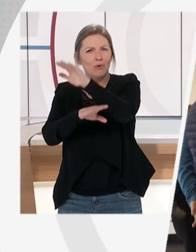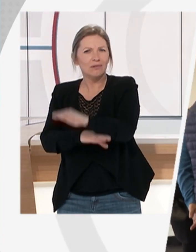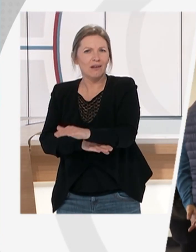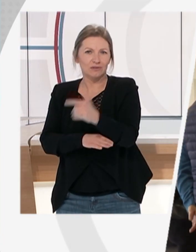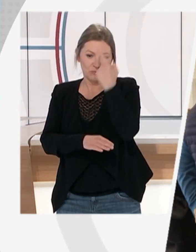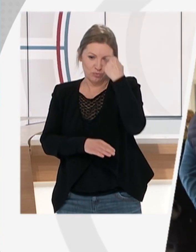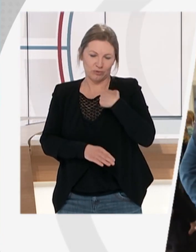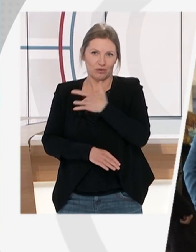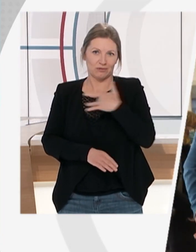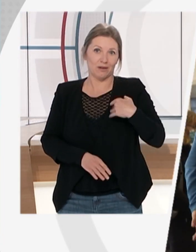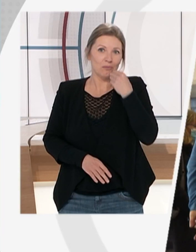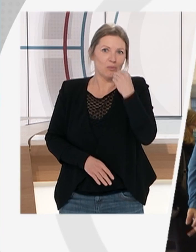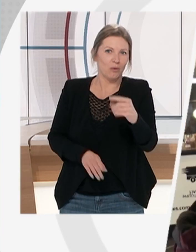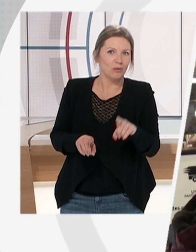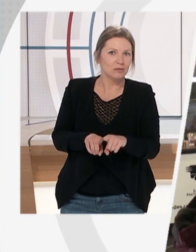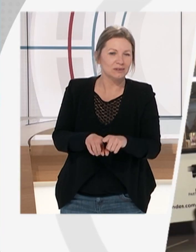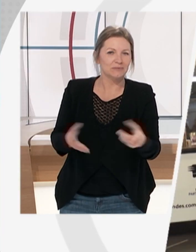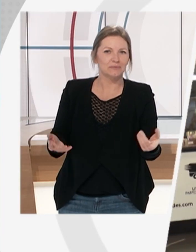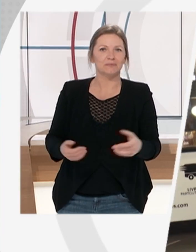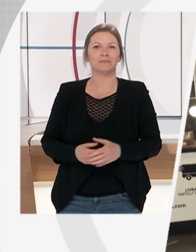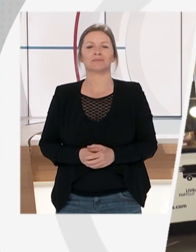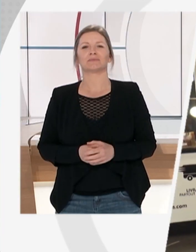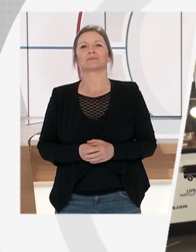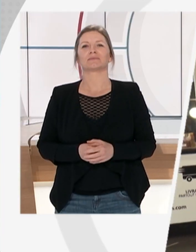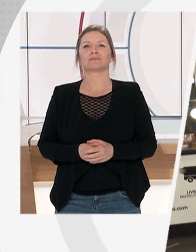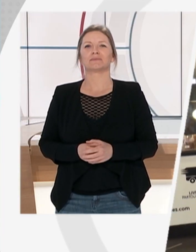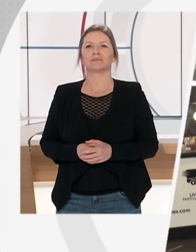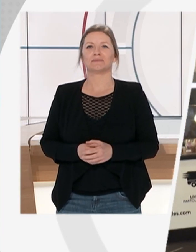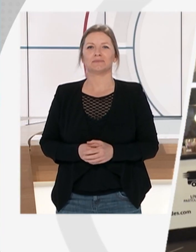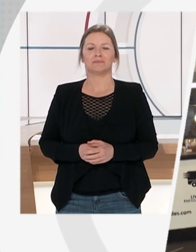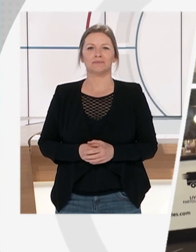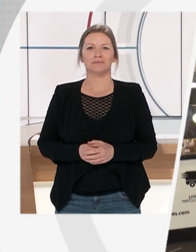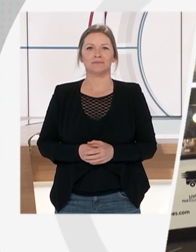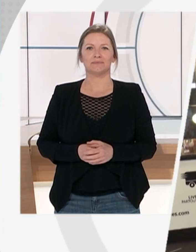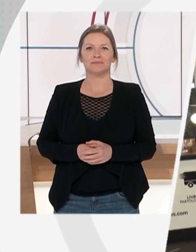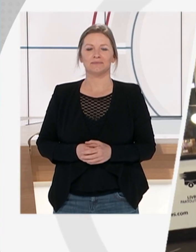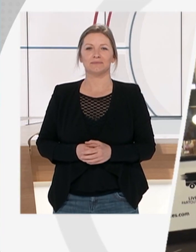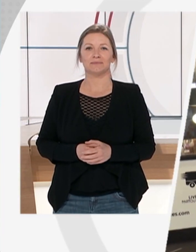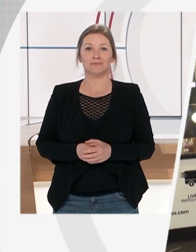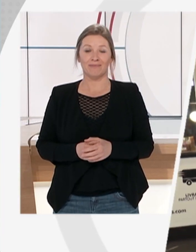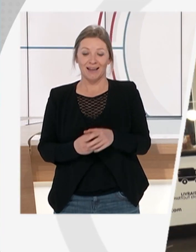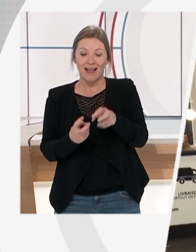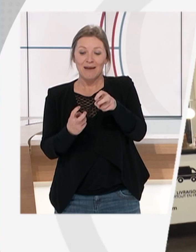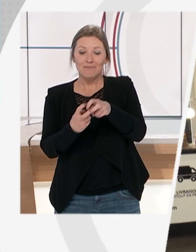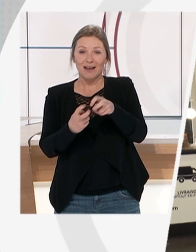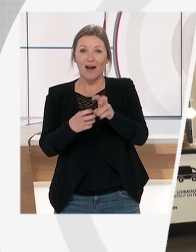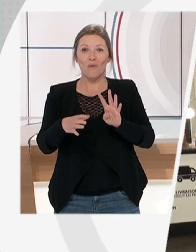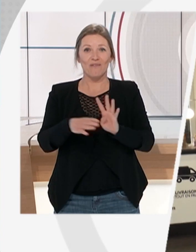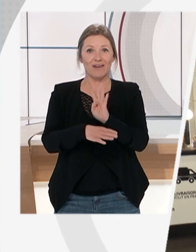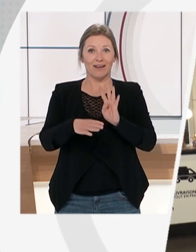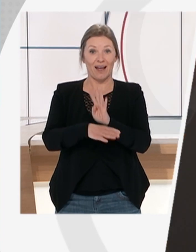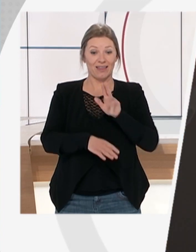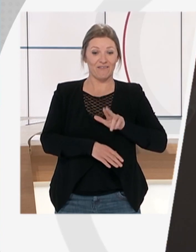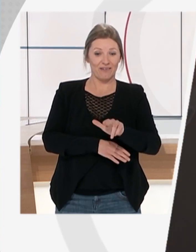santé et surtout pour la planète et pour le bien-être animal. Voilà. Au chaud. Ces macarons véganes seront